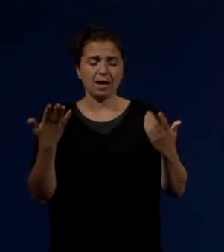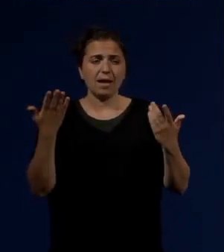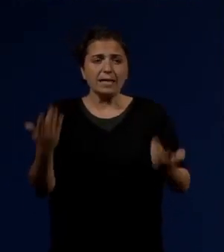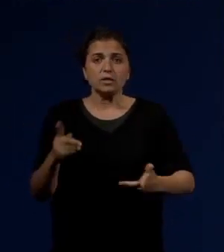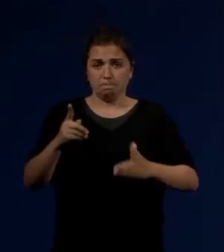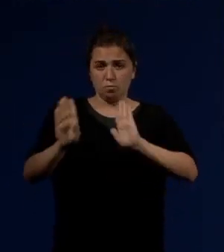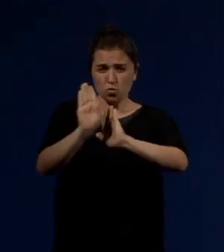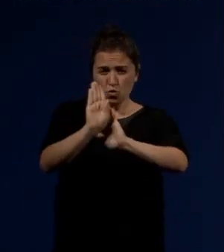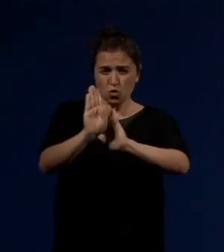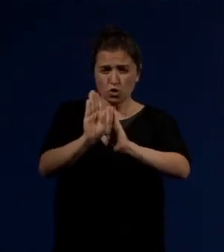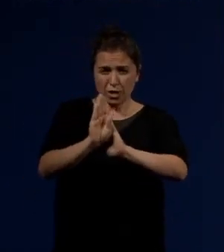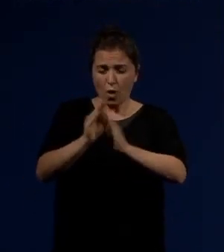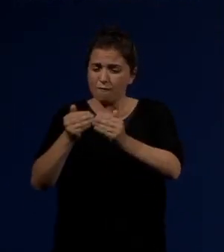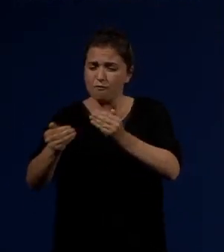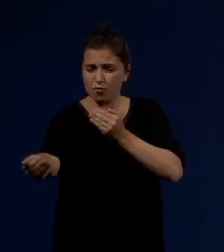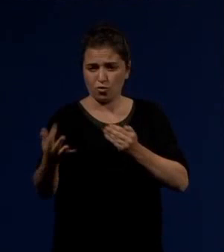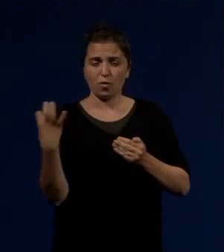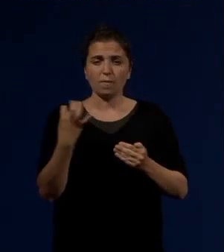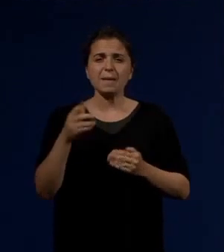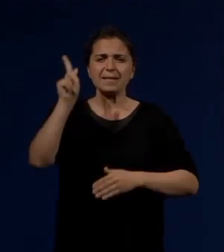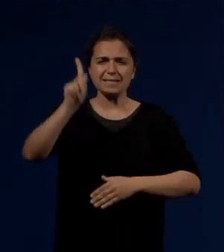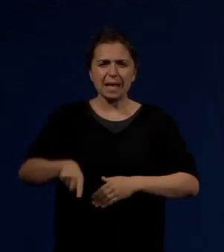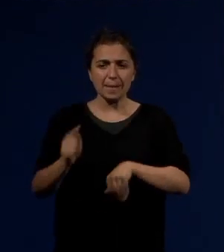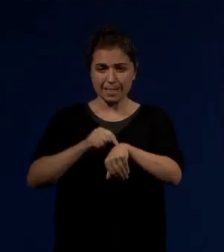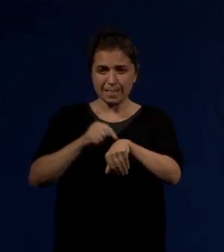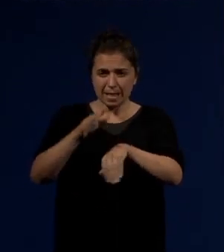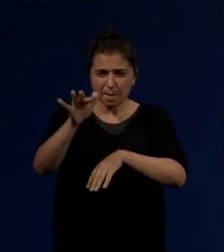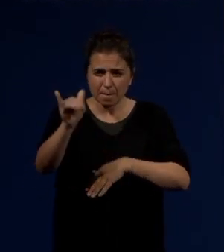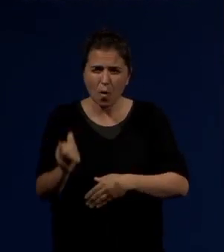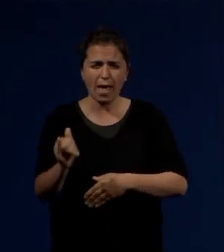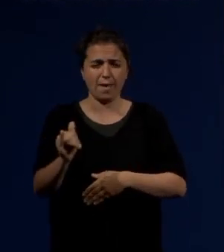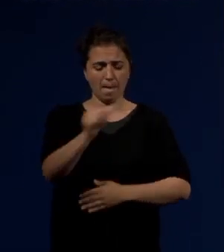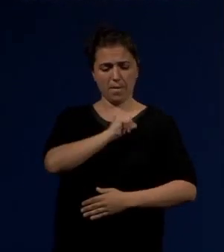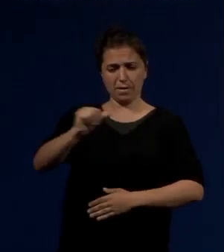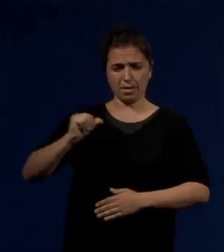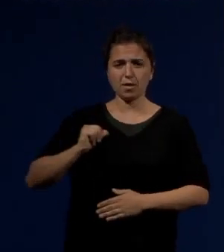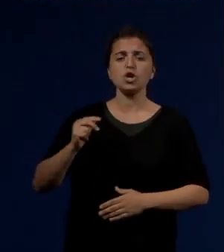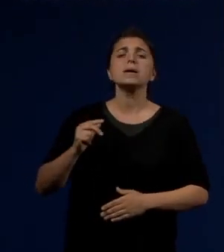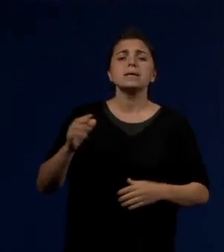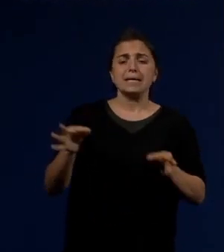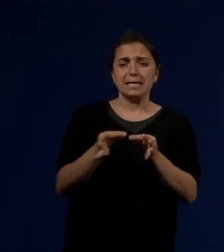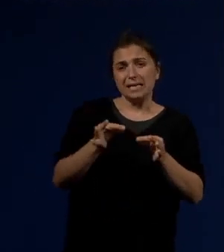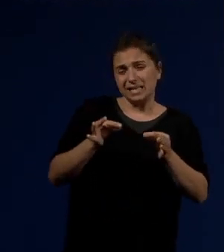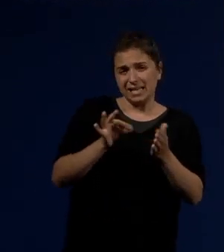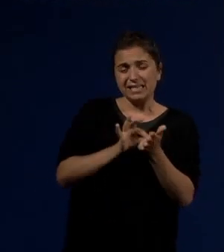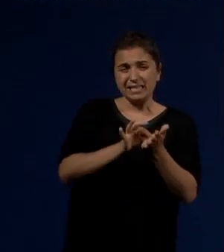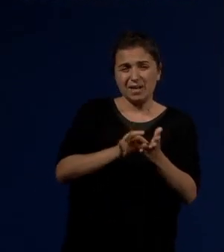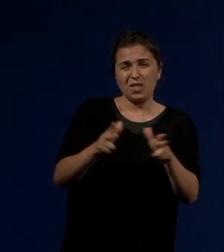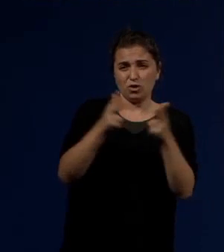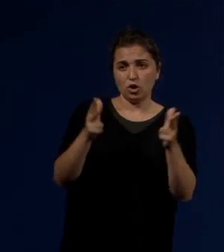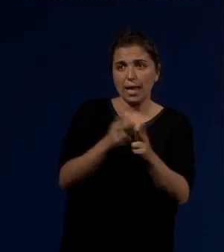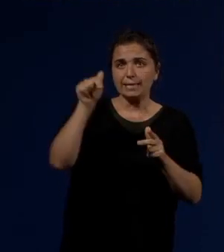que ten que seguir tendo no futuro. Estamos a tempo de rescatar as privatizacións dos servicios sociais, como, por exemplo, a residencia de